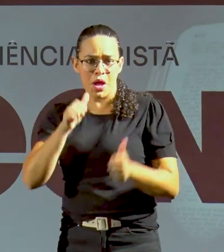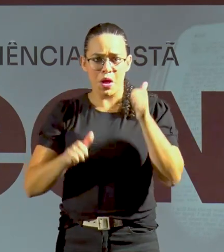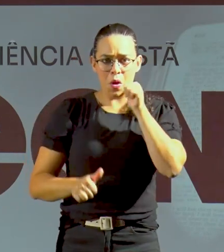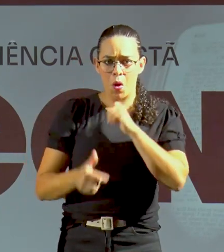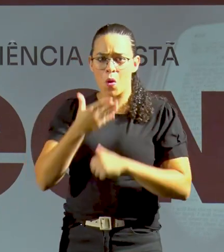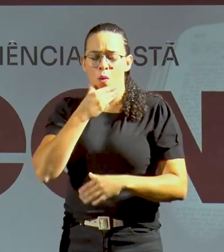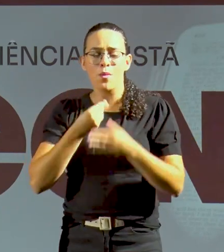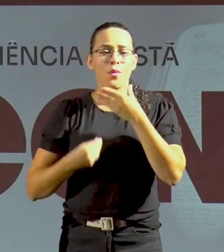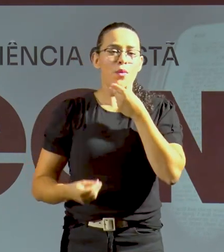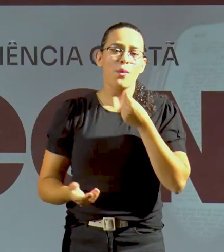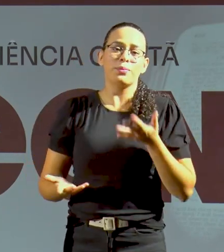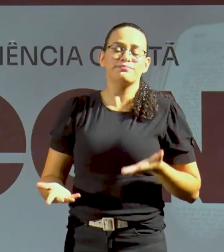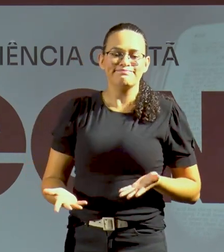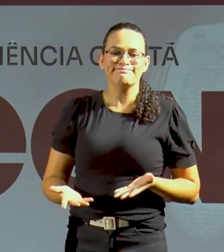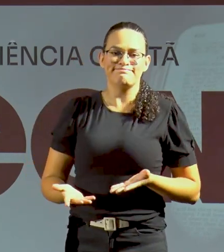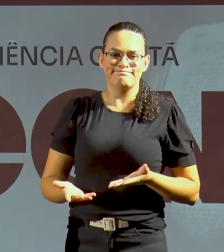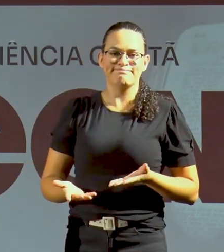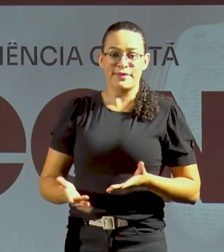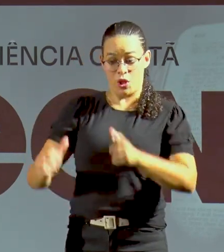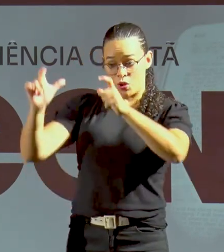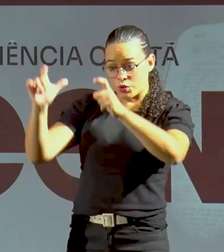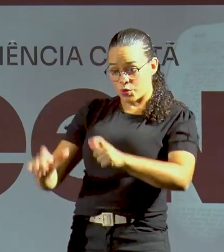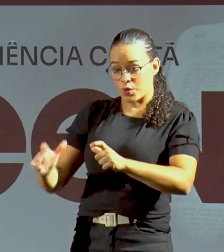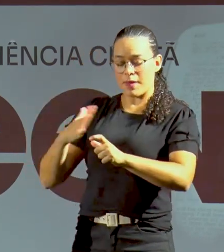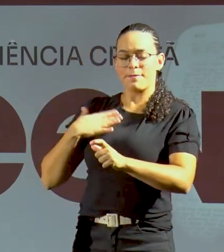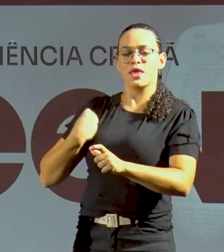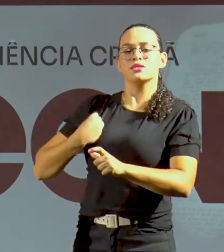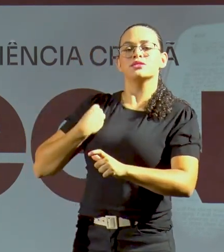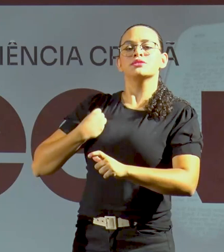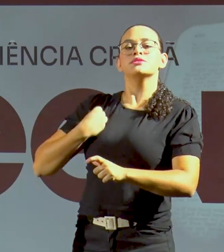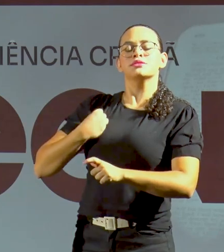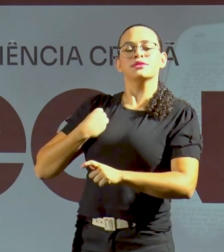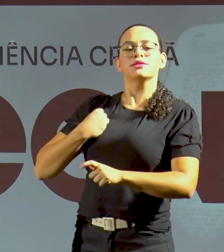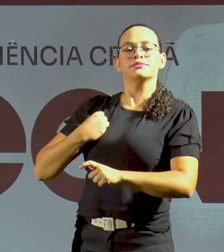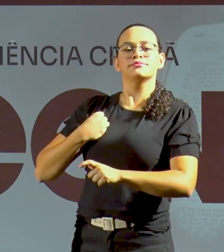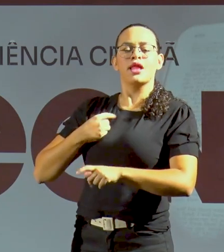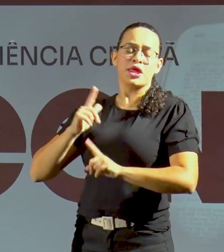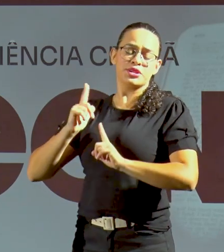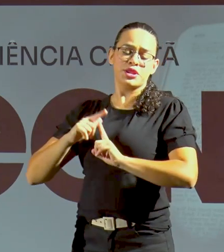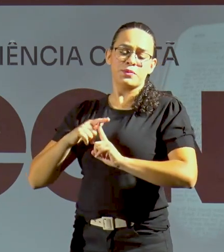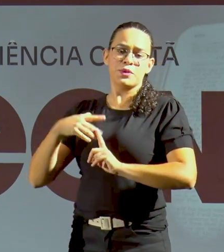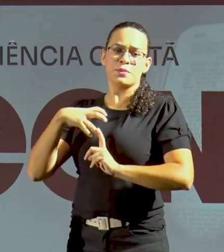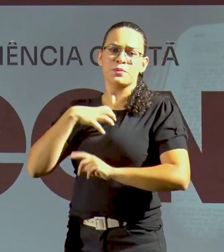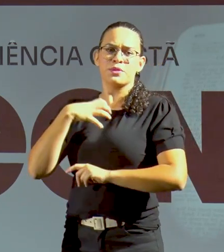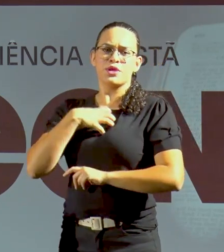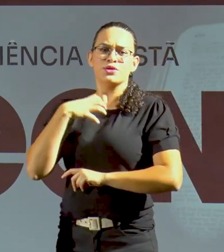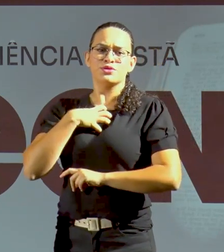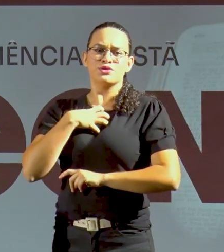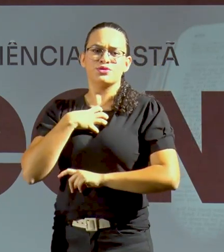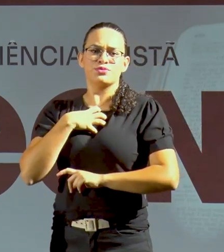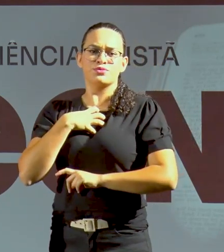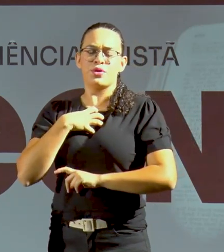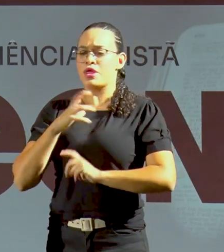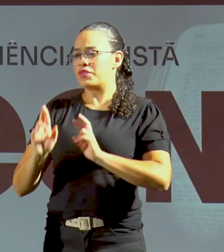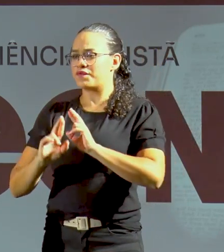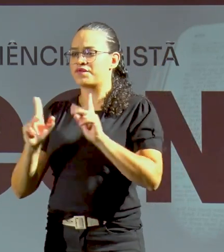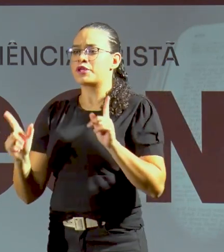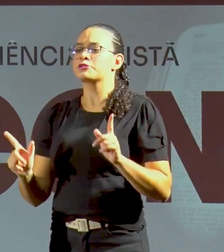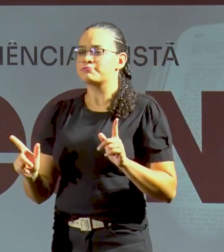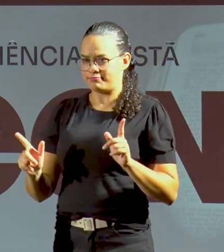é em Moabe que eu vivo a minha sexualidade de forma contrária